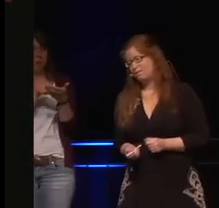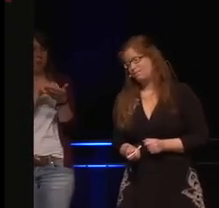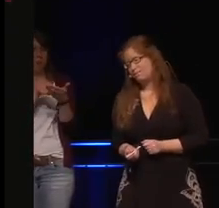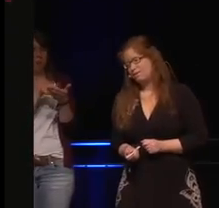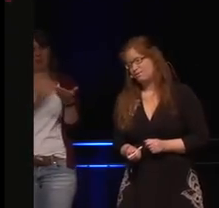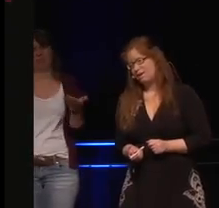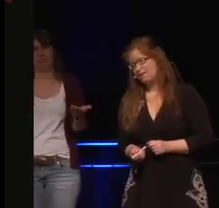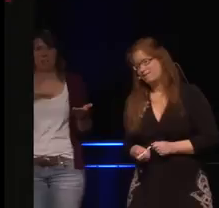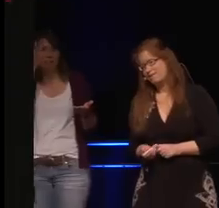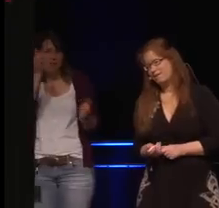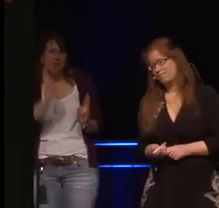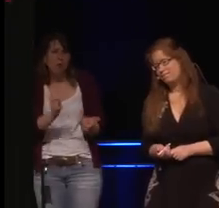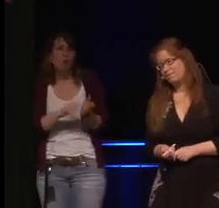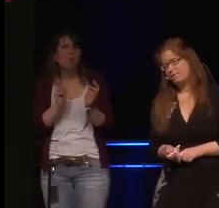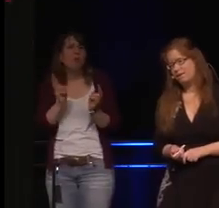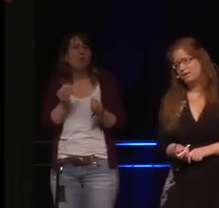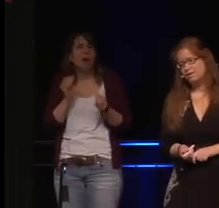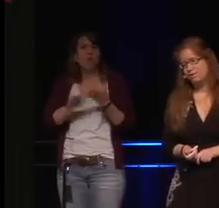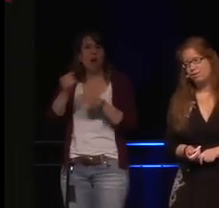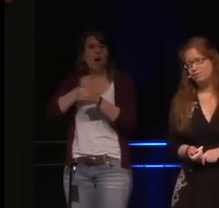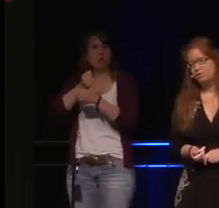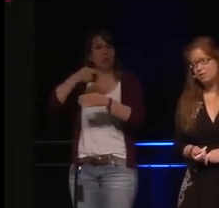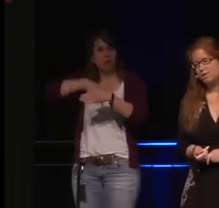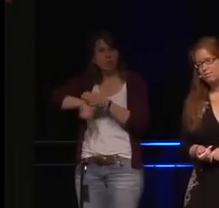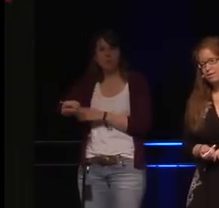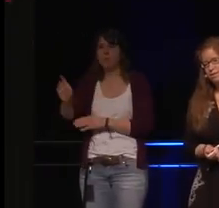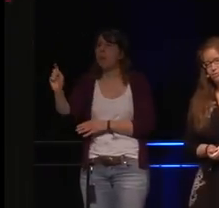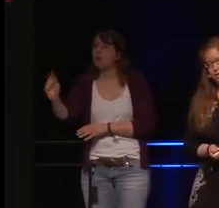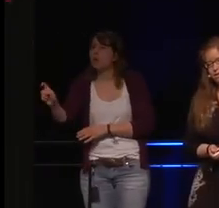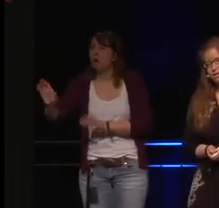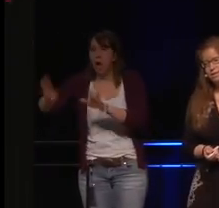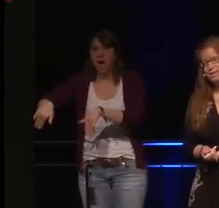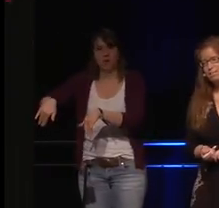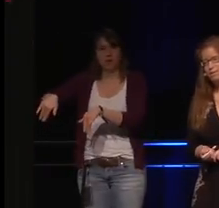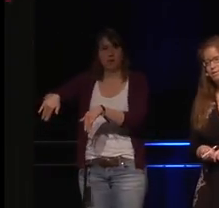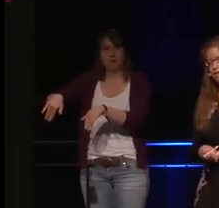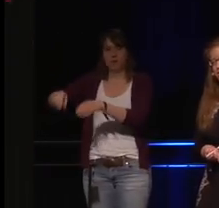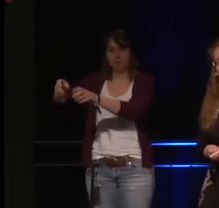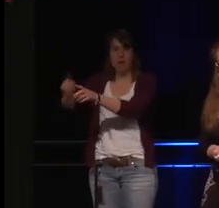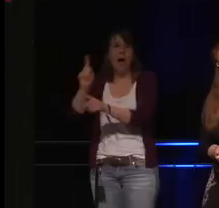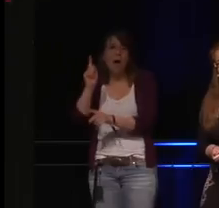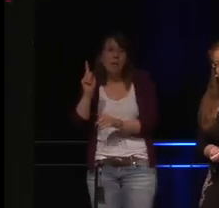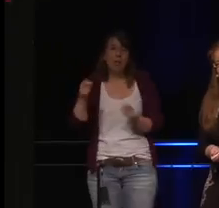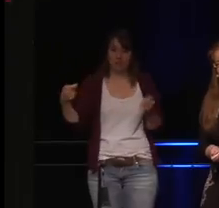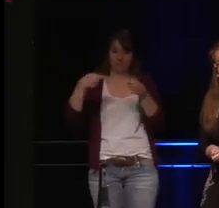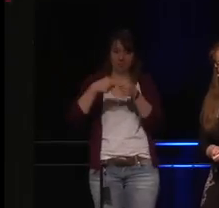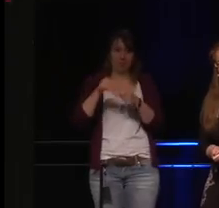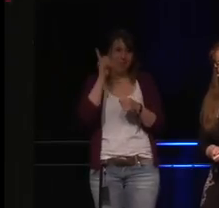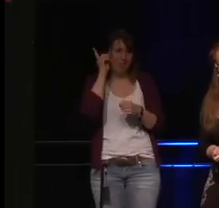lo mismo que tocar el botón en la máquina. Pero si conectas la cafetera con